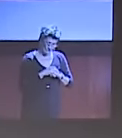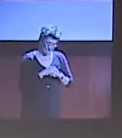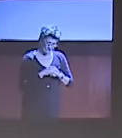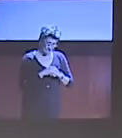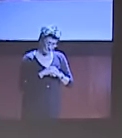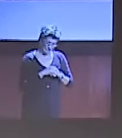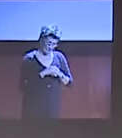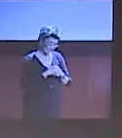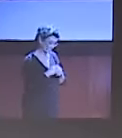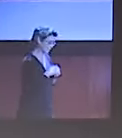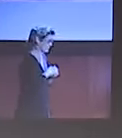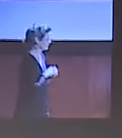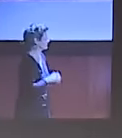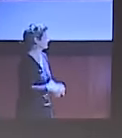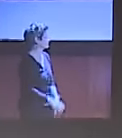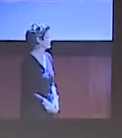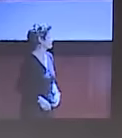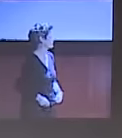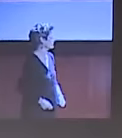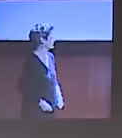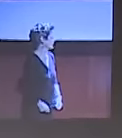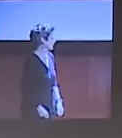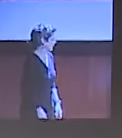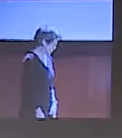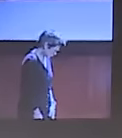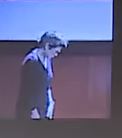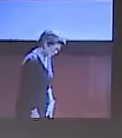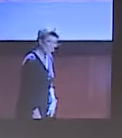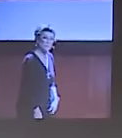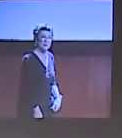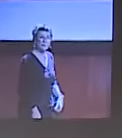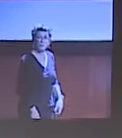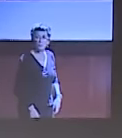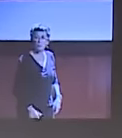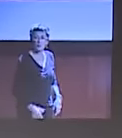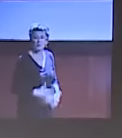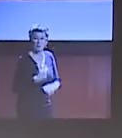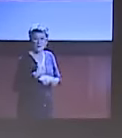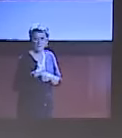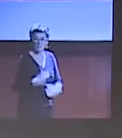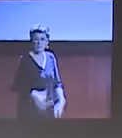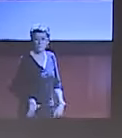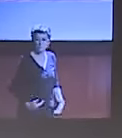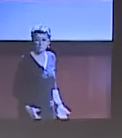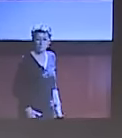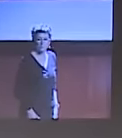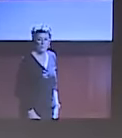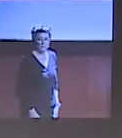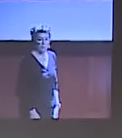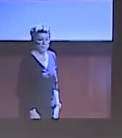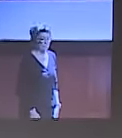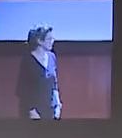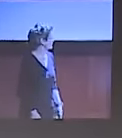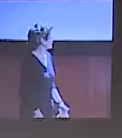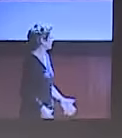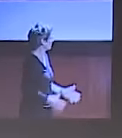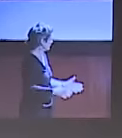Est-ce que s'intervertit en fait lorsque vous avez besoin de signer, vous